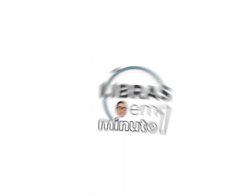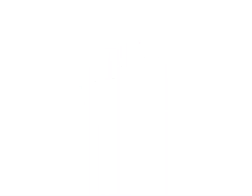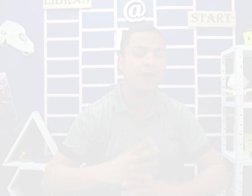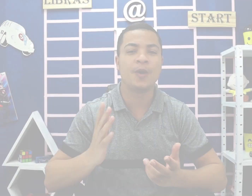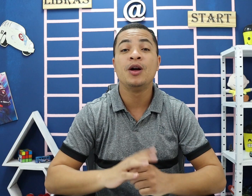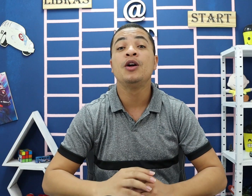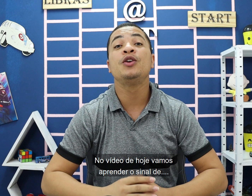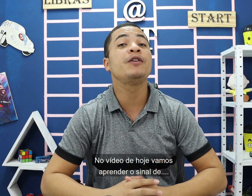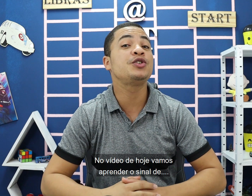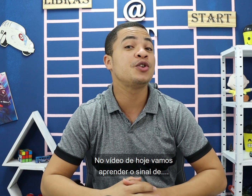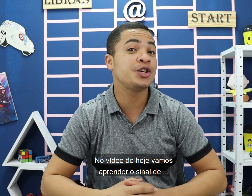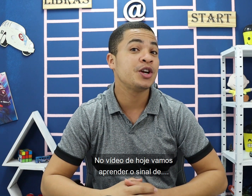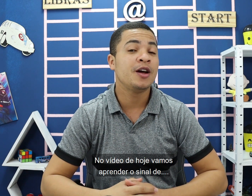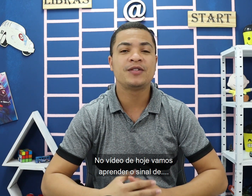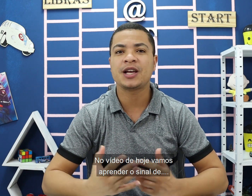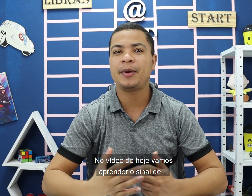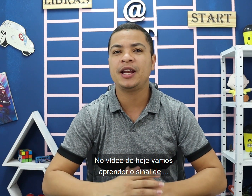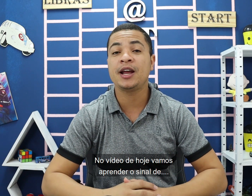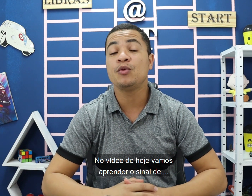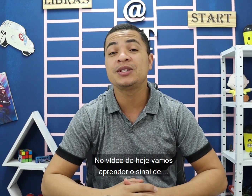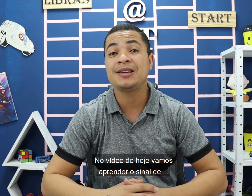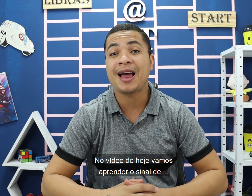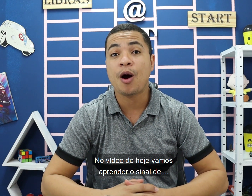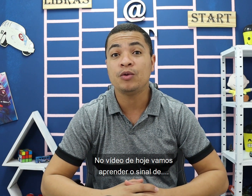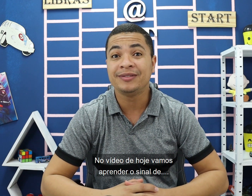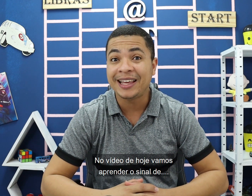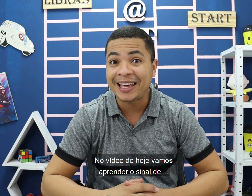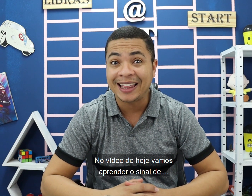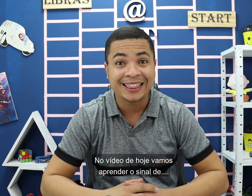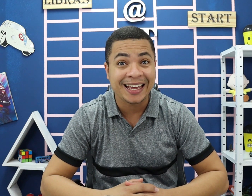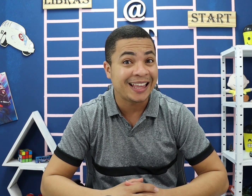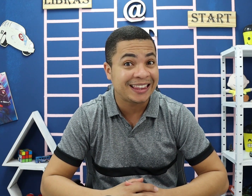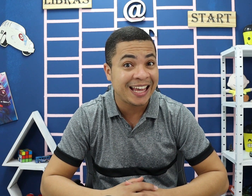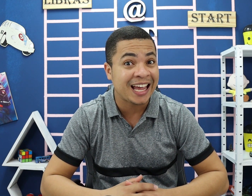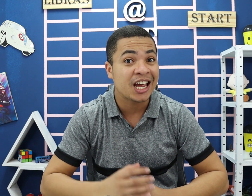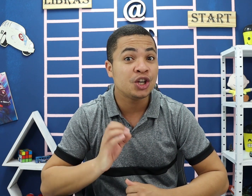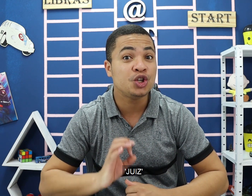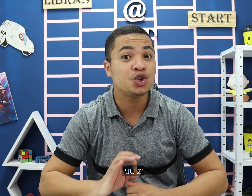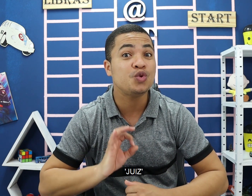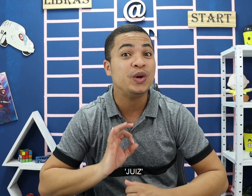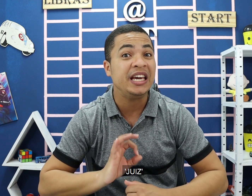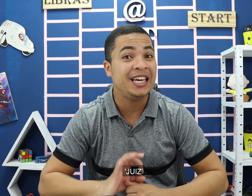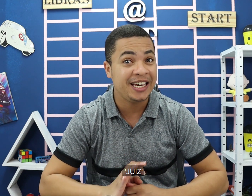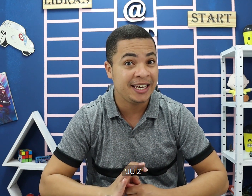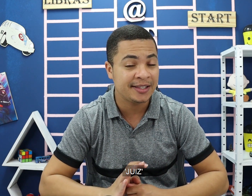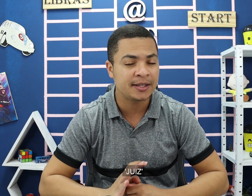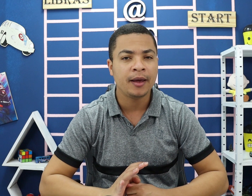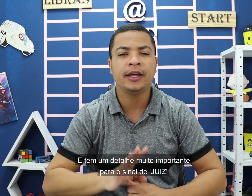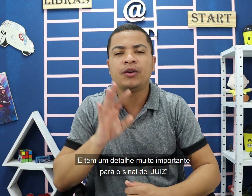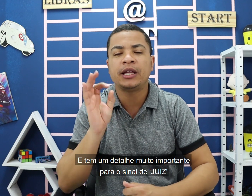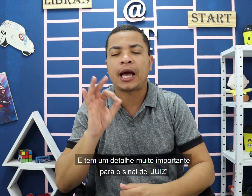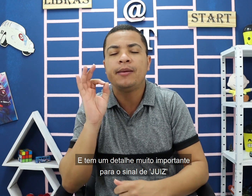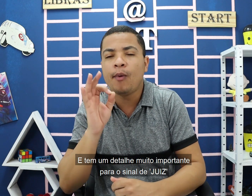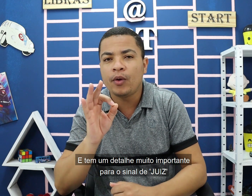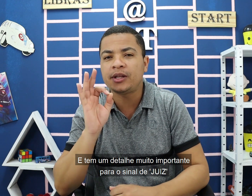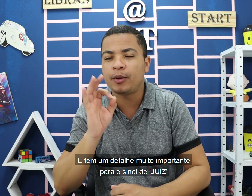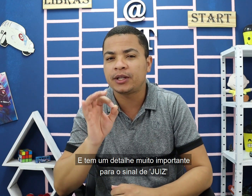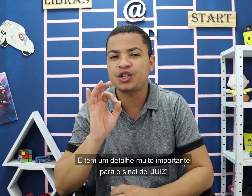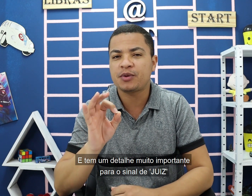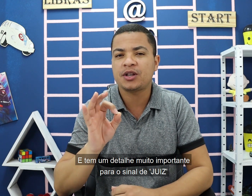Bom, no vídeo de hoje, você vai aprender o sinal de, de, de juiz. E tem um detalhe muito importante para o